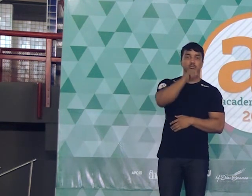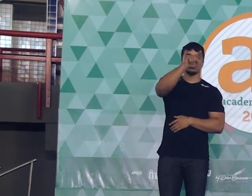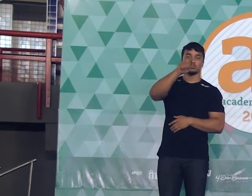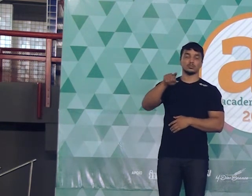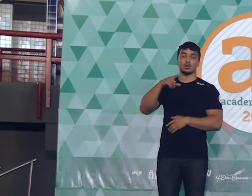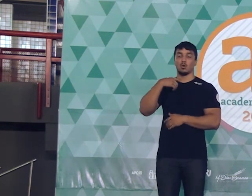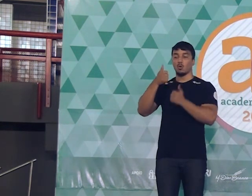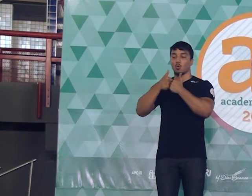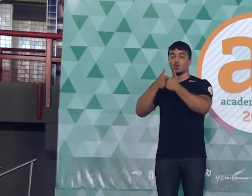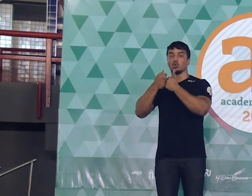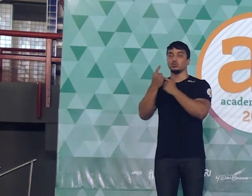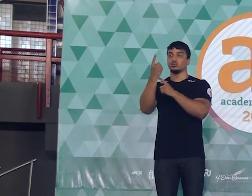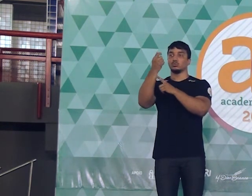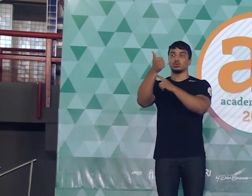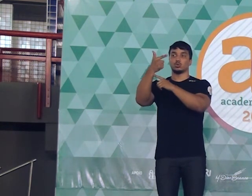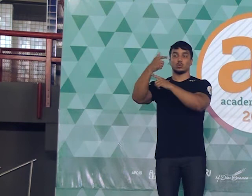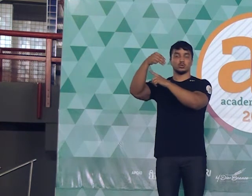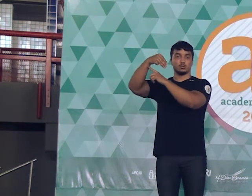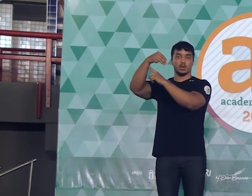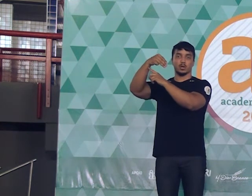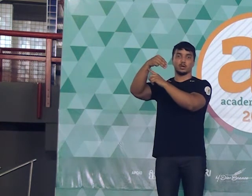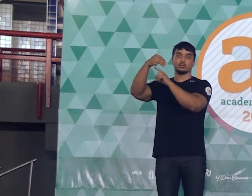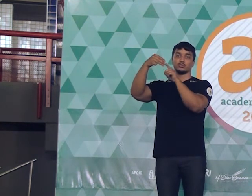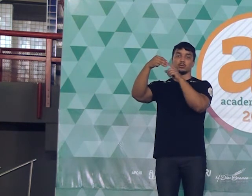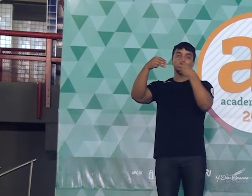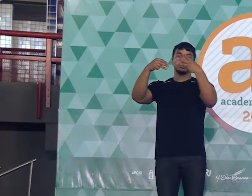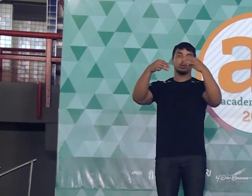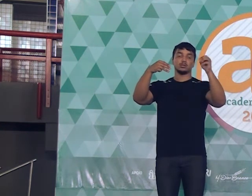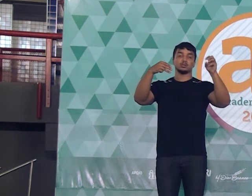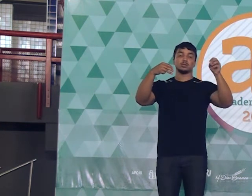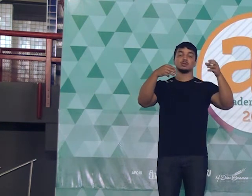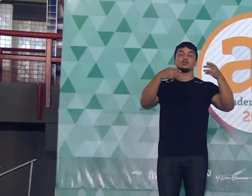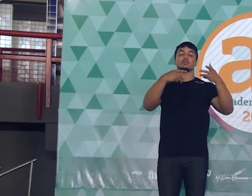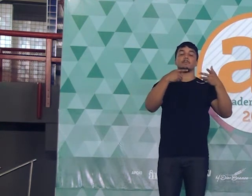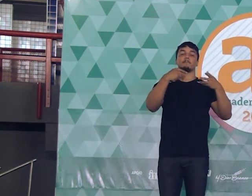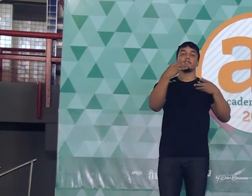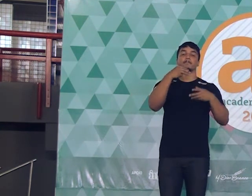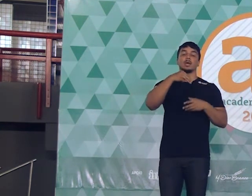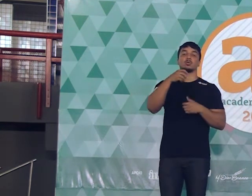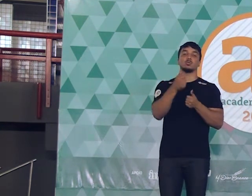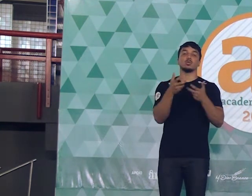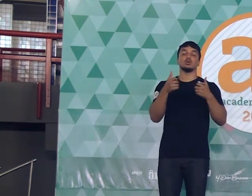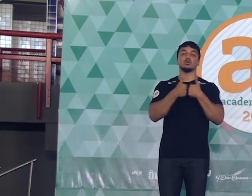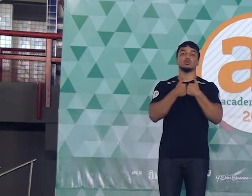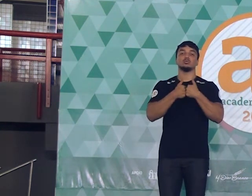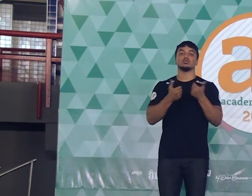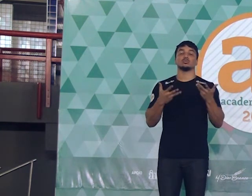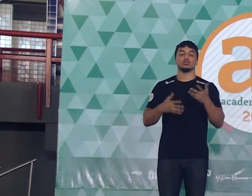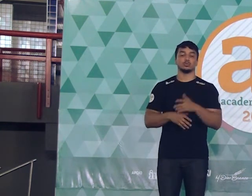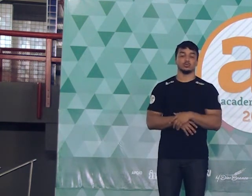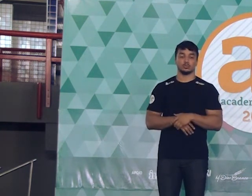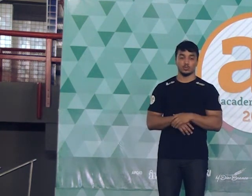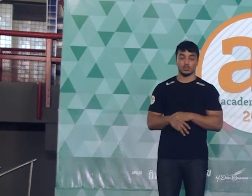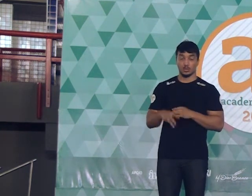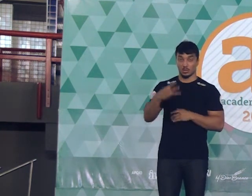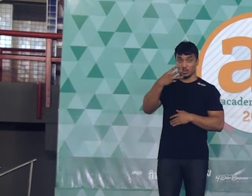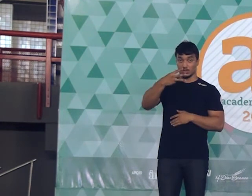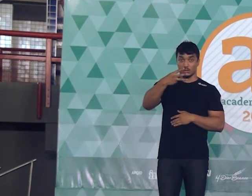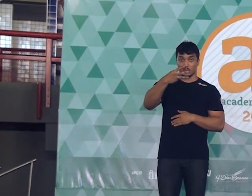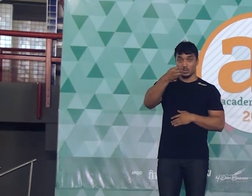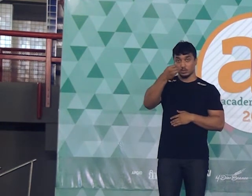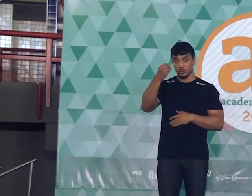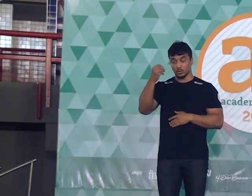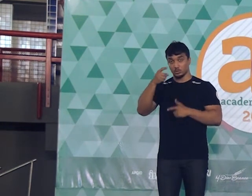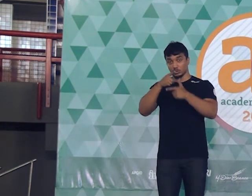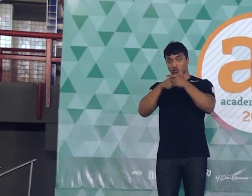Um ônibus tem 12 metros, 300 metros vão ter quantos ônibus? Eu terei 300 dividido